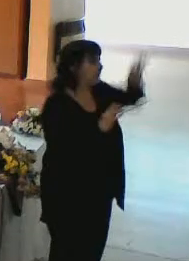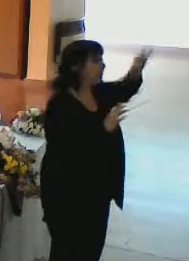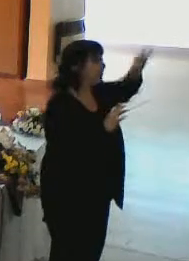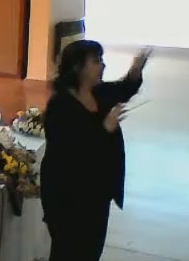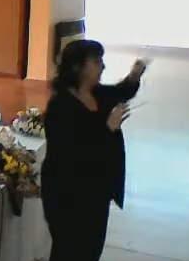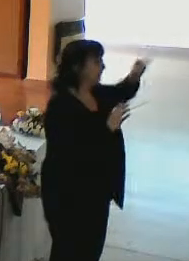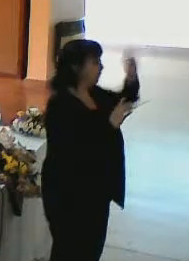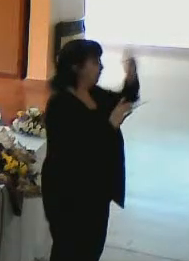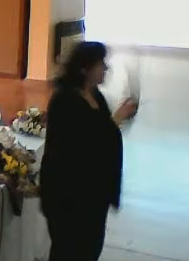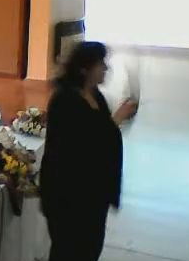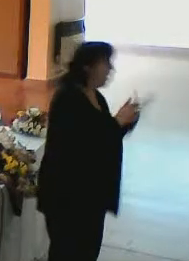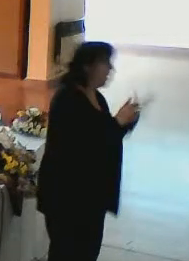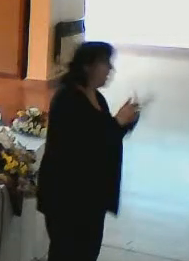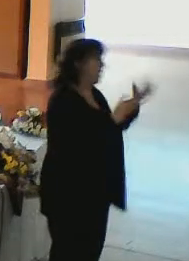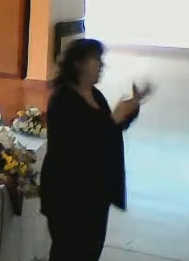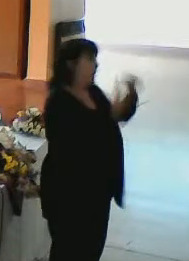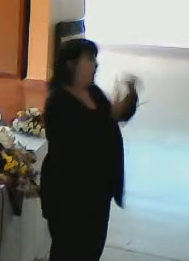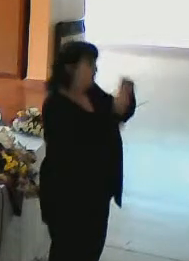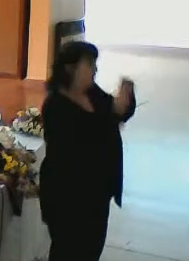nueva